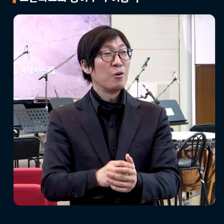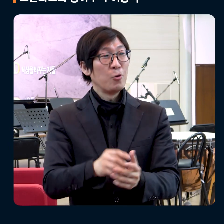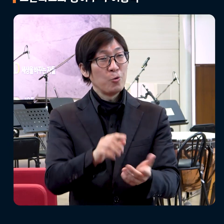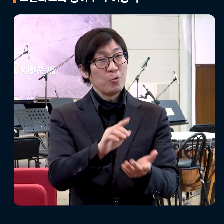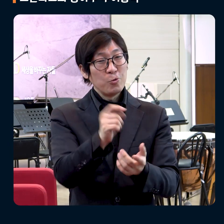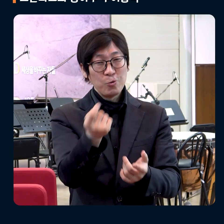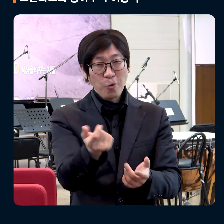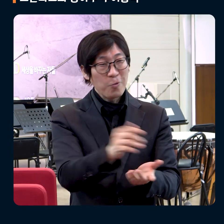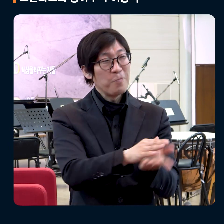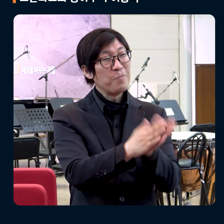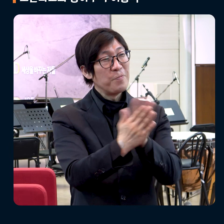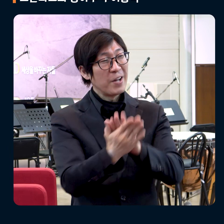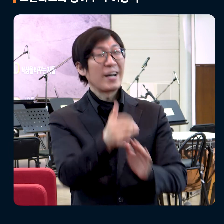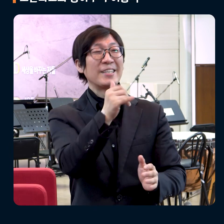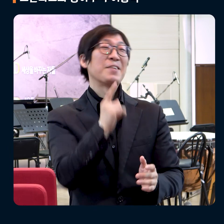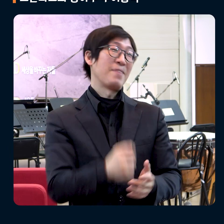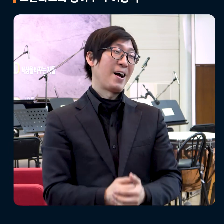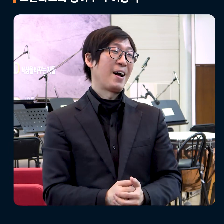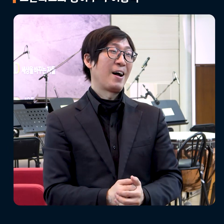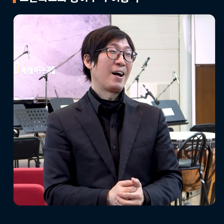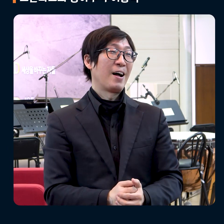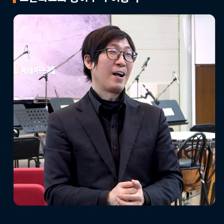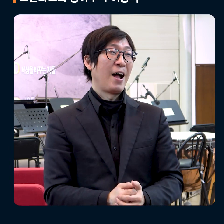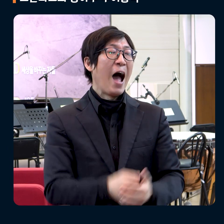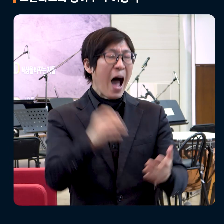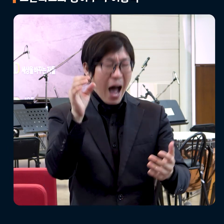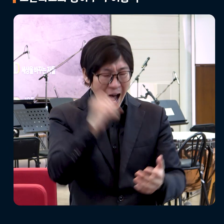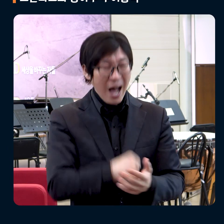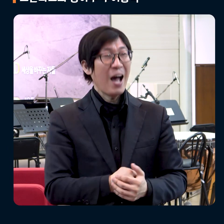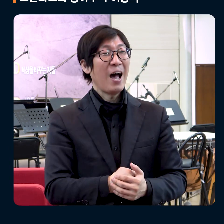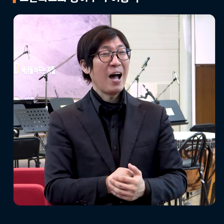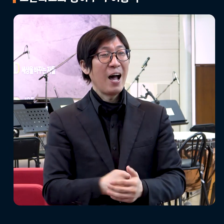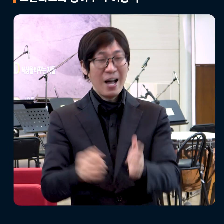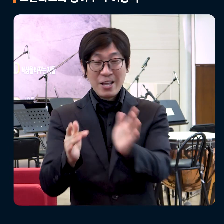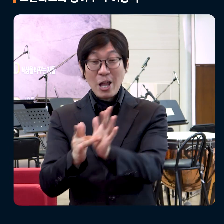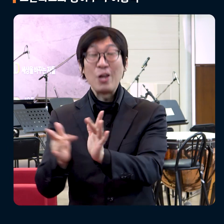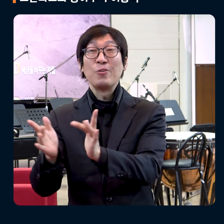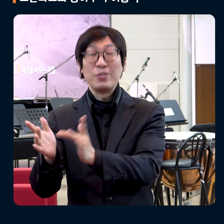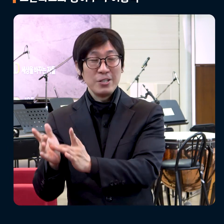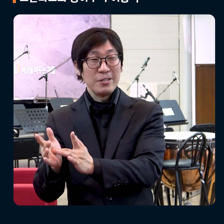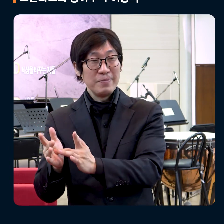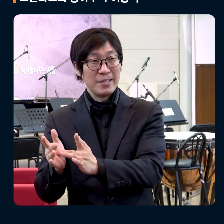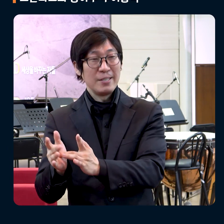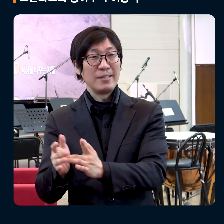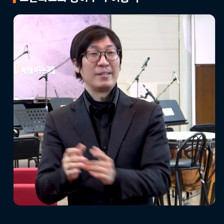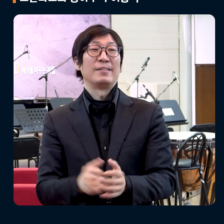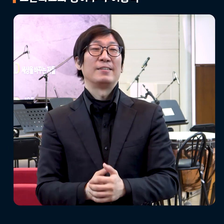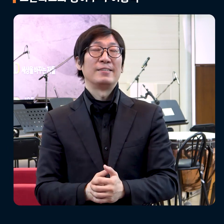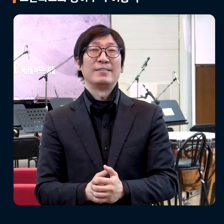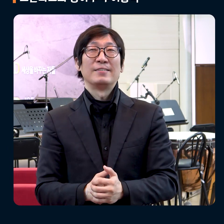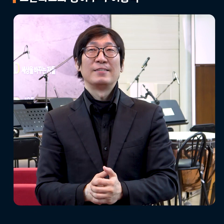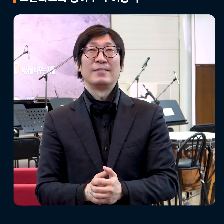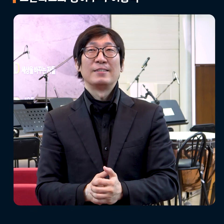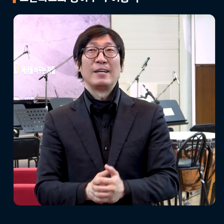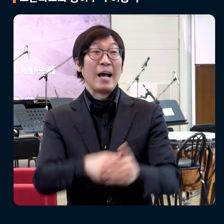슬쩍 예수님을 변호한 겁니다. 여러분, 본문에서 뭐가 보입니까? 예수님께서